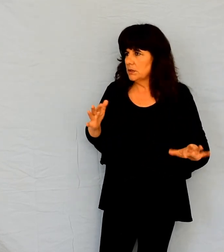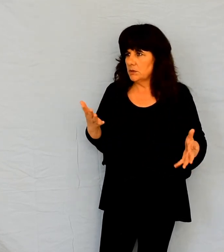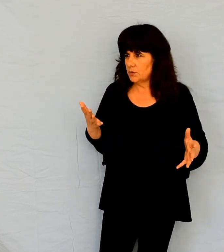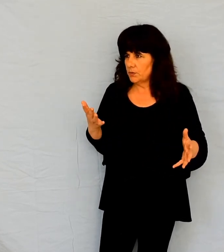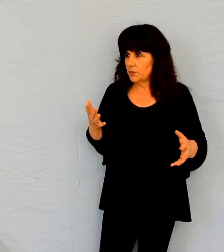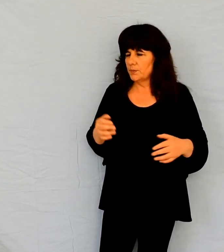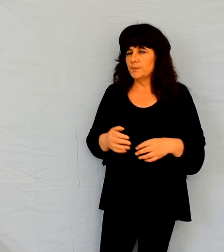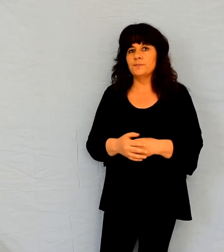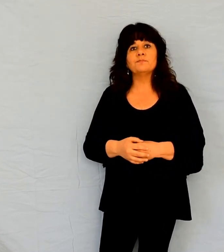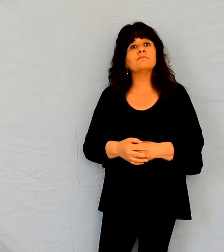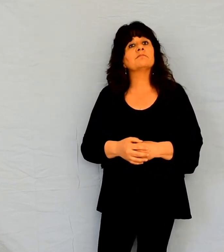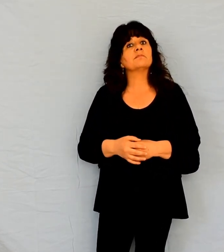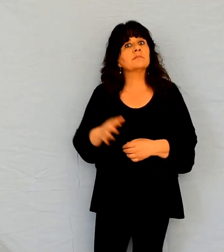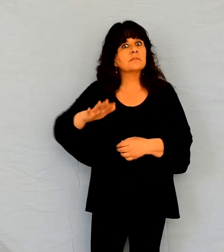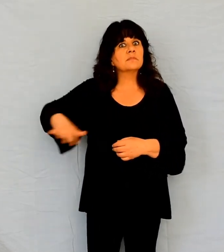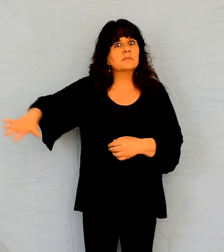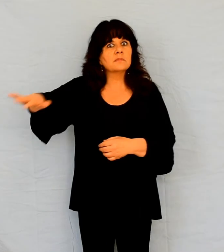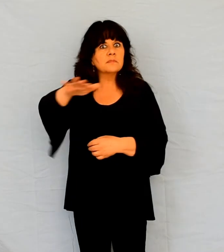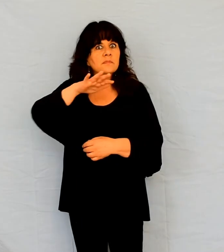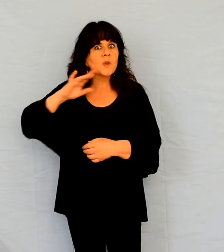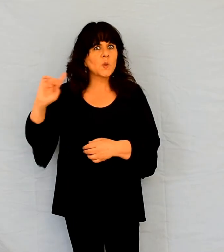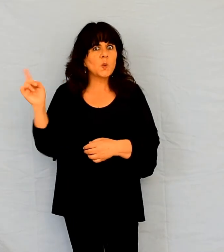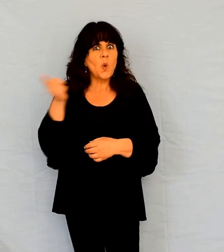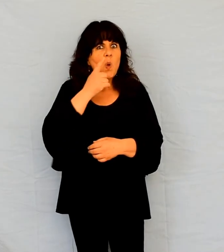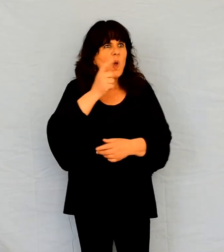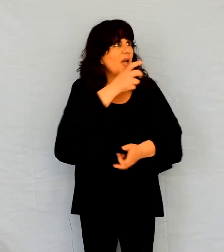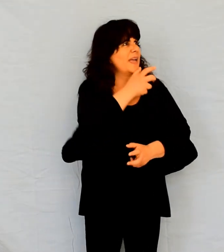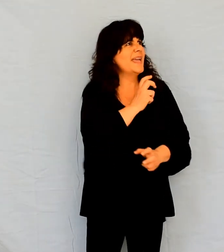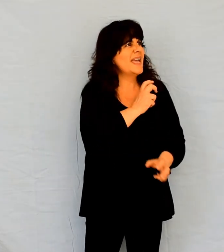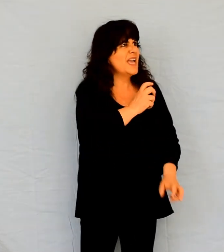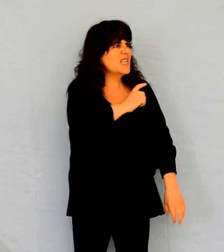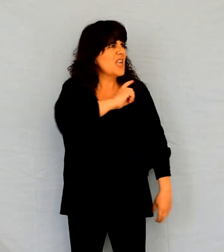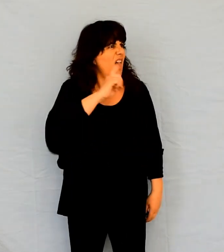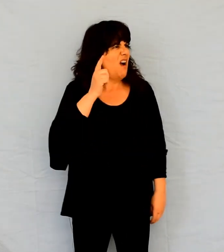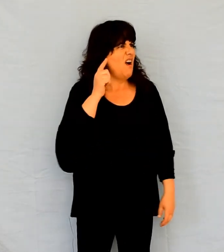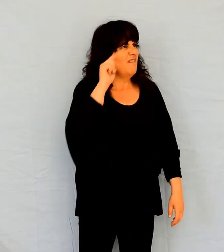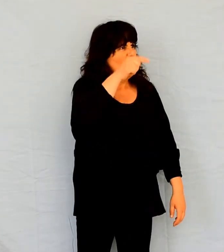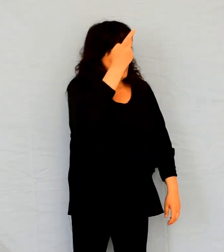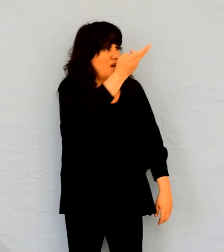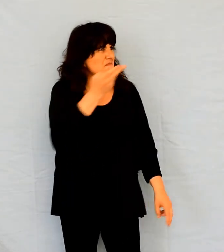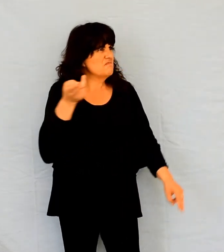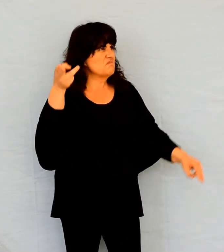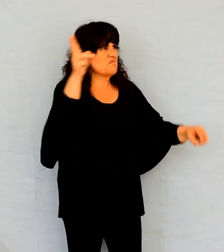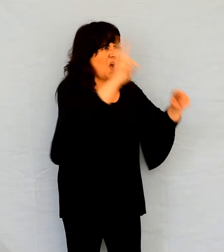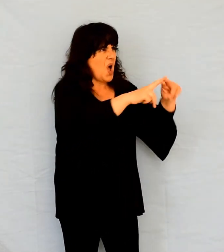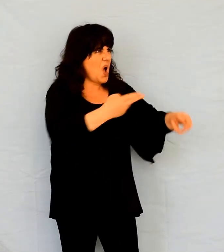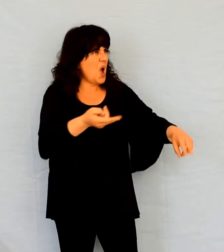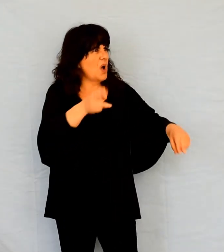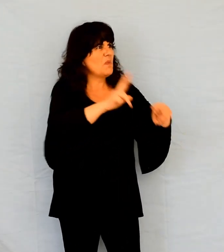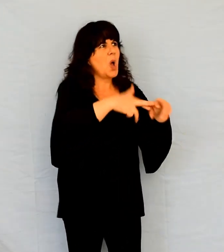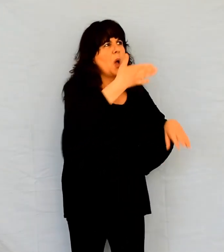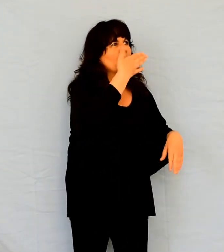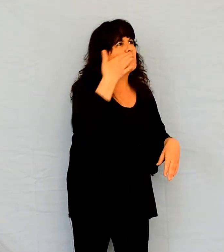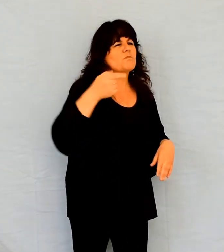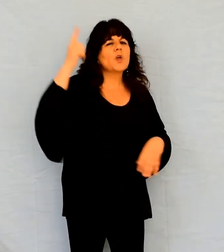Ils se mirent à crier tous ensemble, « Mort à cet homme! Relâche-nous Barabbas !»